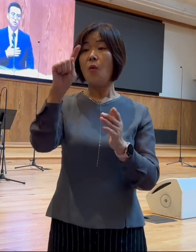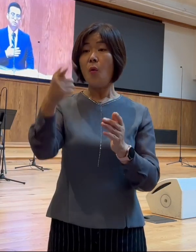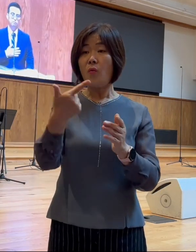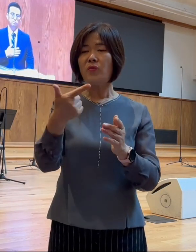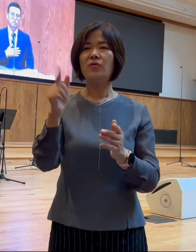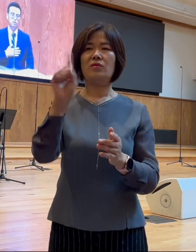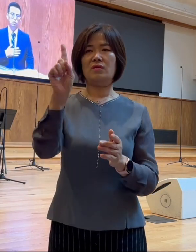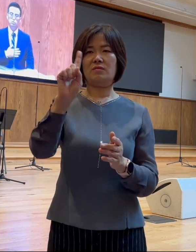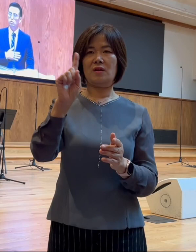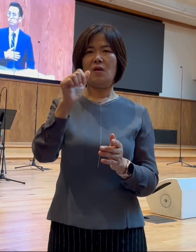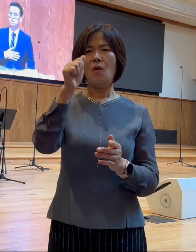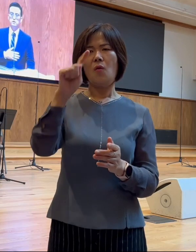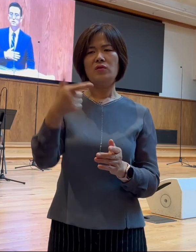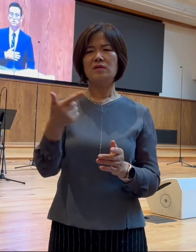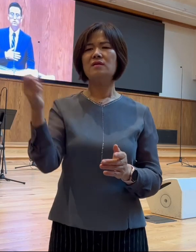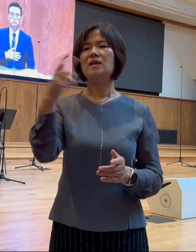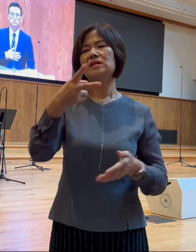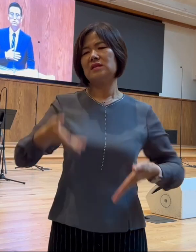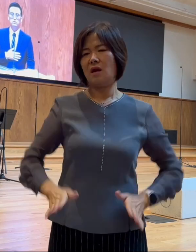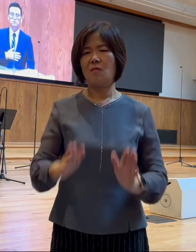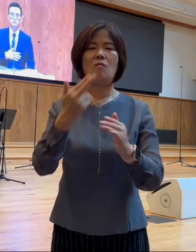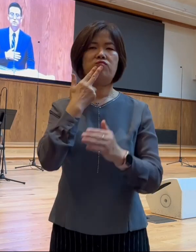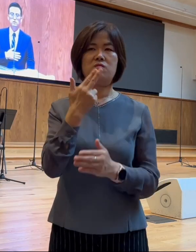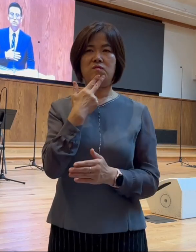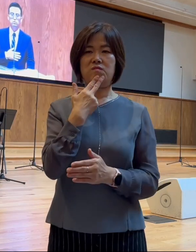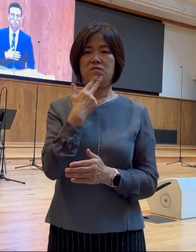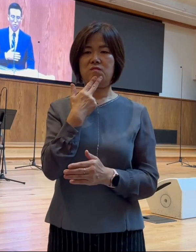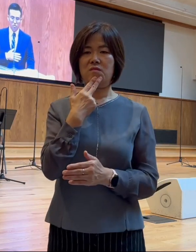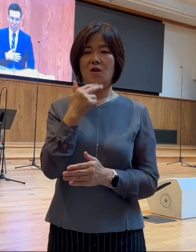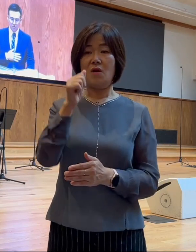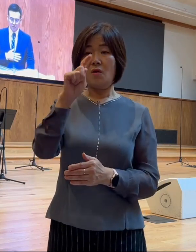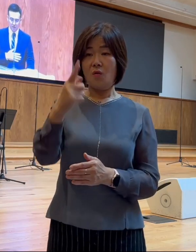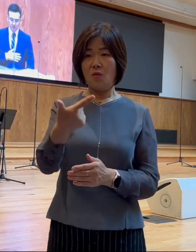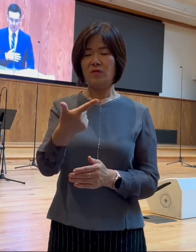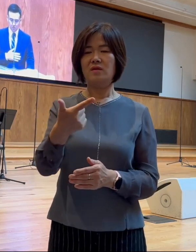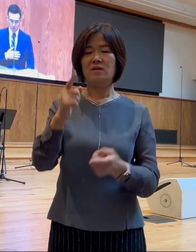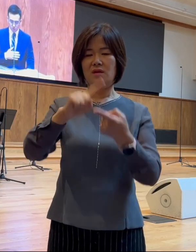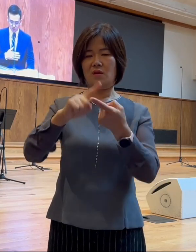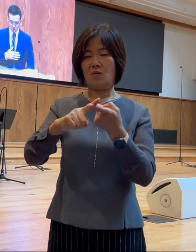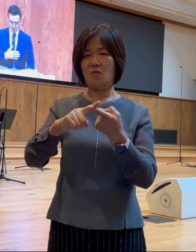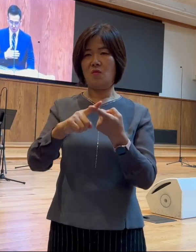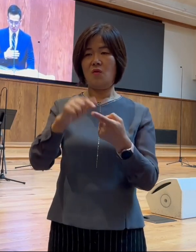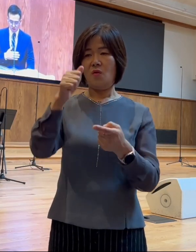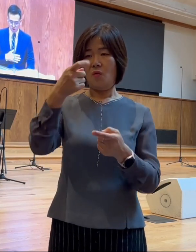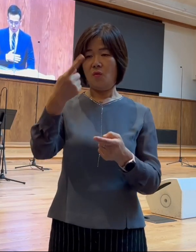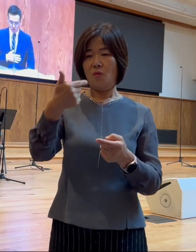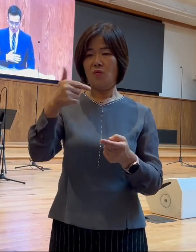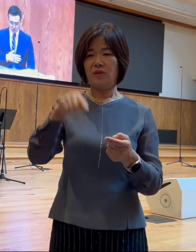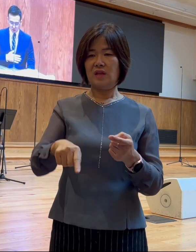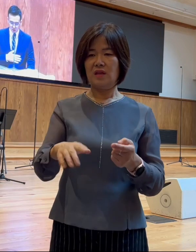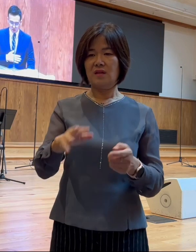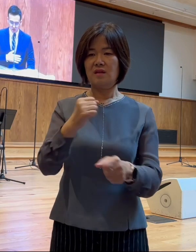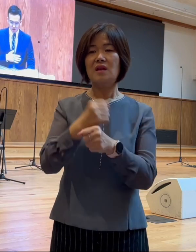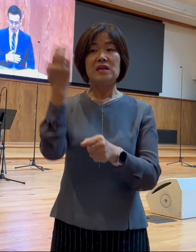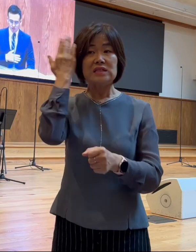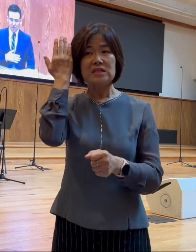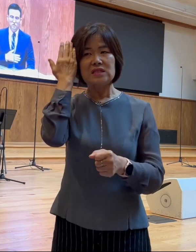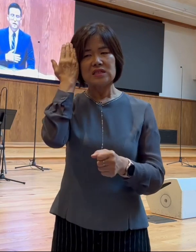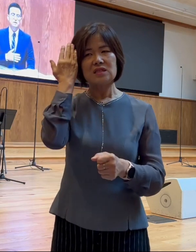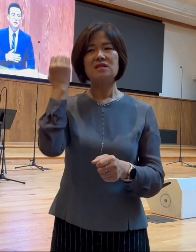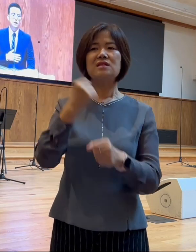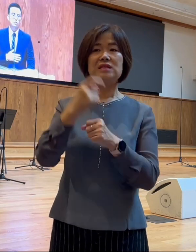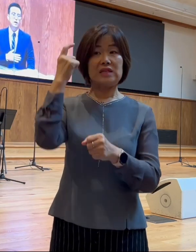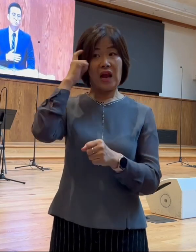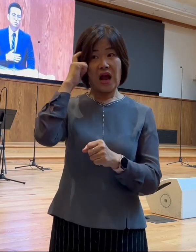어떻습니까? 혼은 거듭나지 않았어요. 우리의 혼은 거듭나지 않았습니다. 우리의 혼에 속한 지, 정, 의, 즉